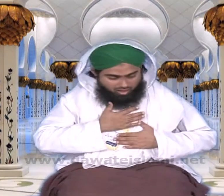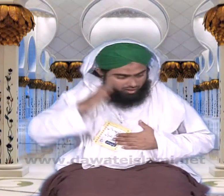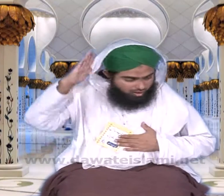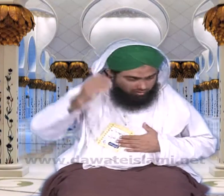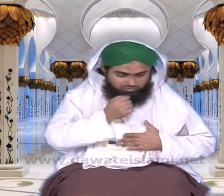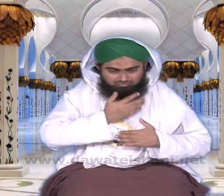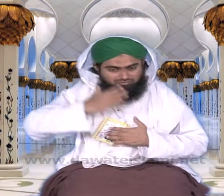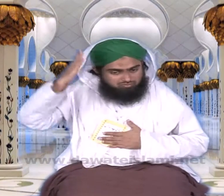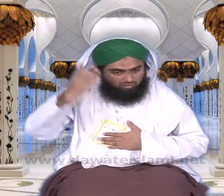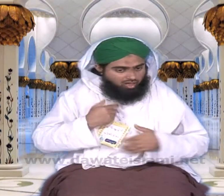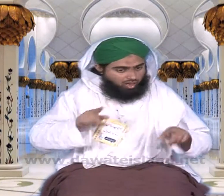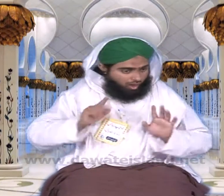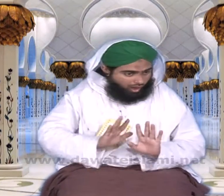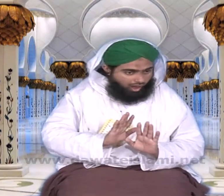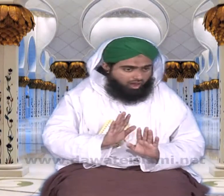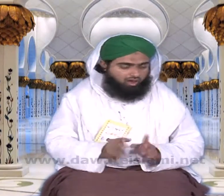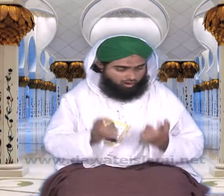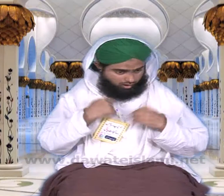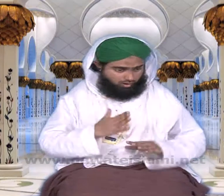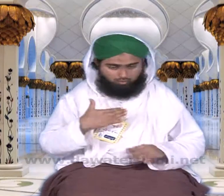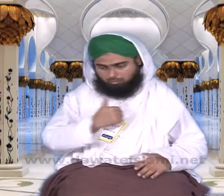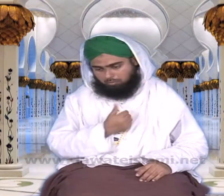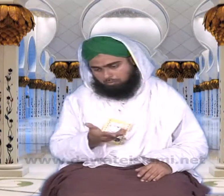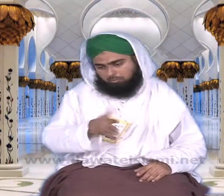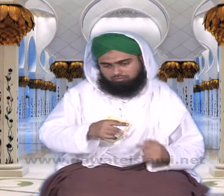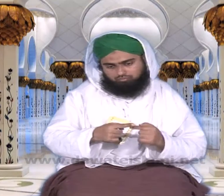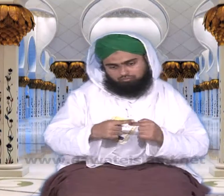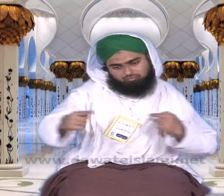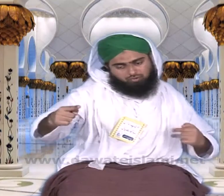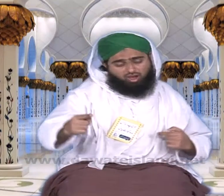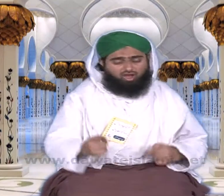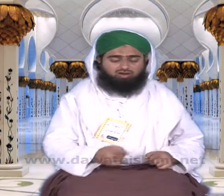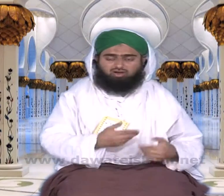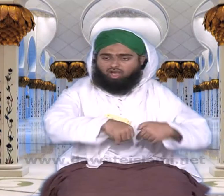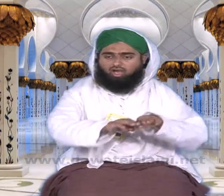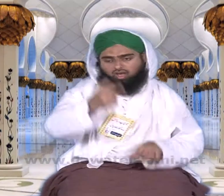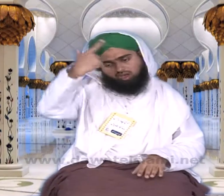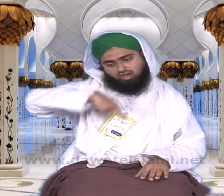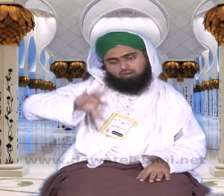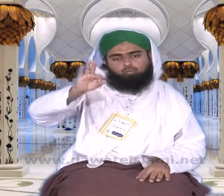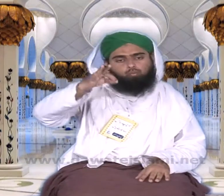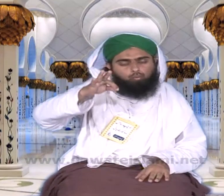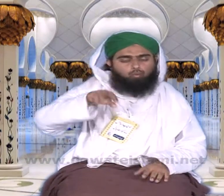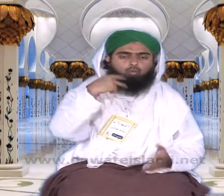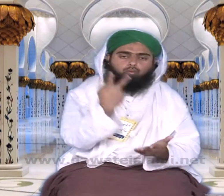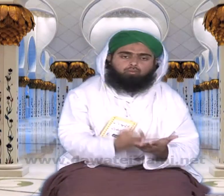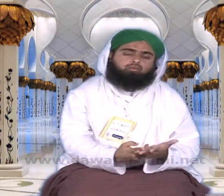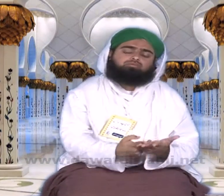دوڑے پڑتے تھے ایک آدمی کمپنی فرام کرنے کے لئے ان کے ساتھ نہیں گیا آج کی اکیلے پڑے ہیں